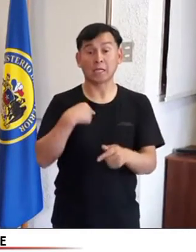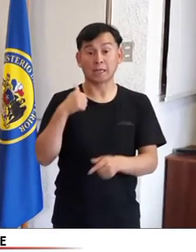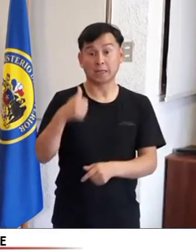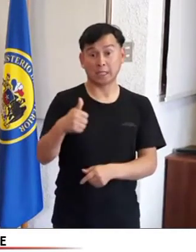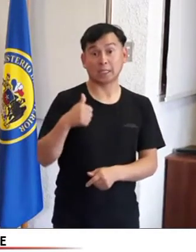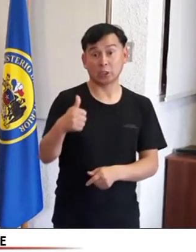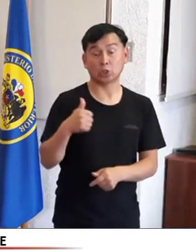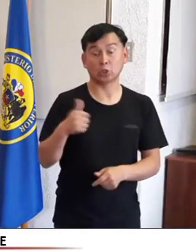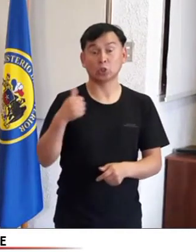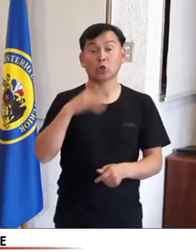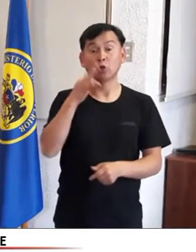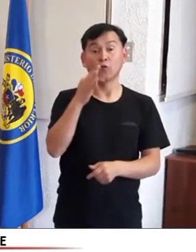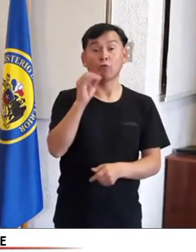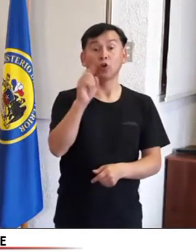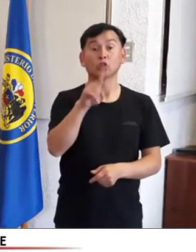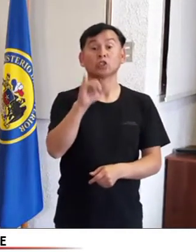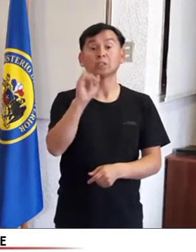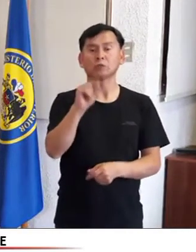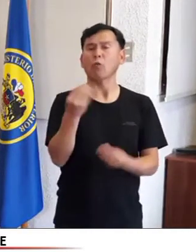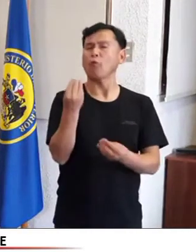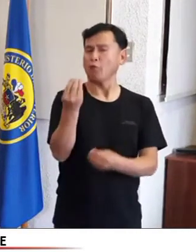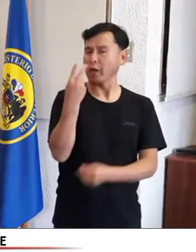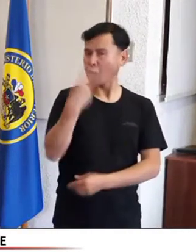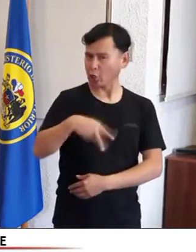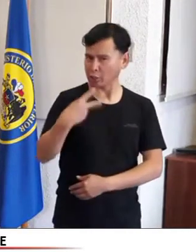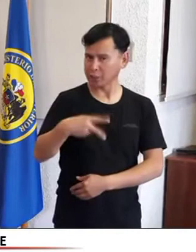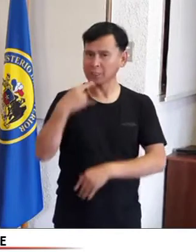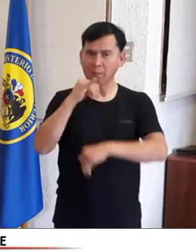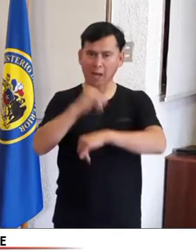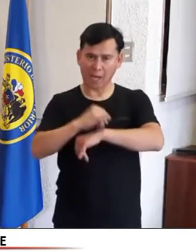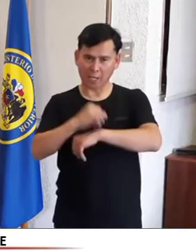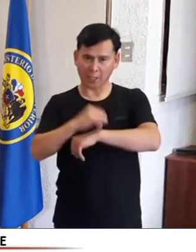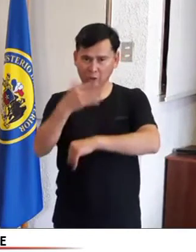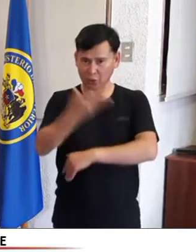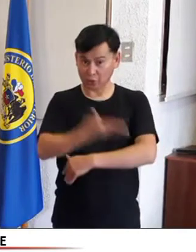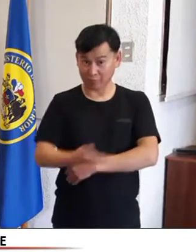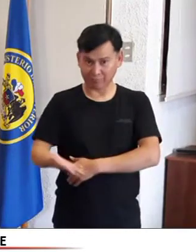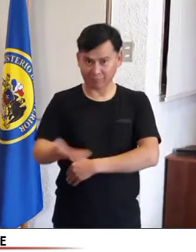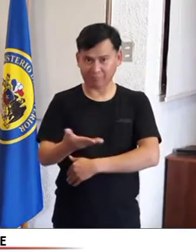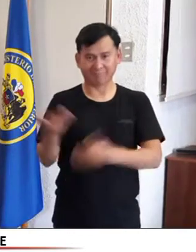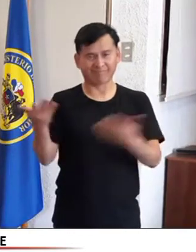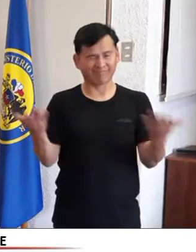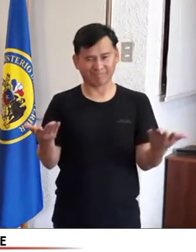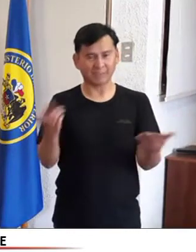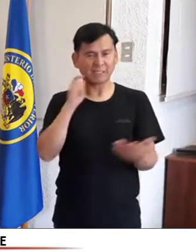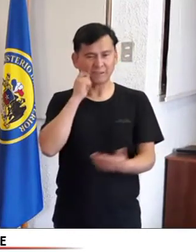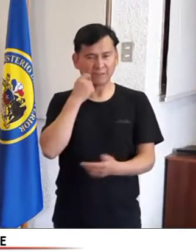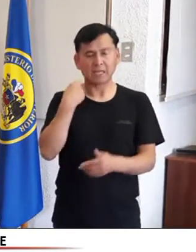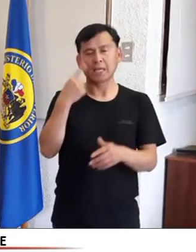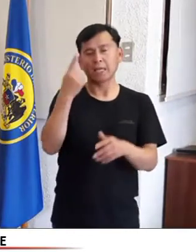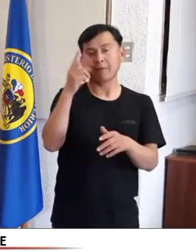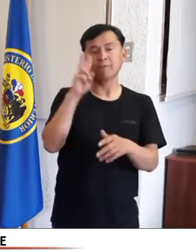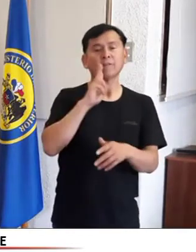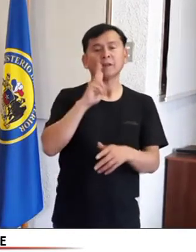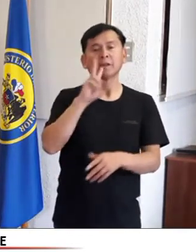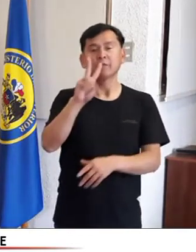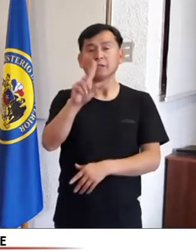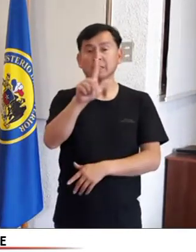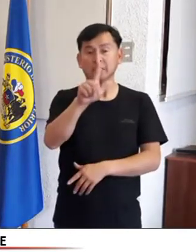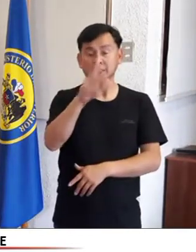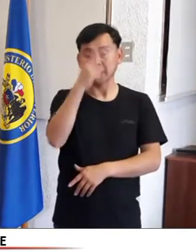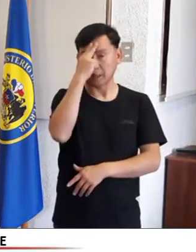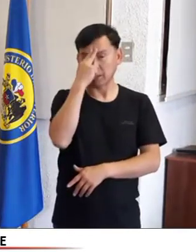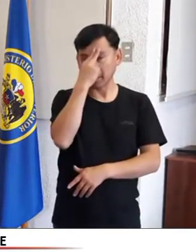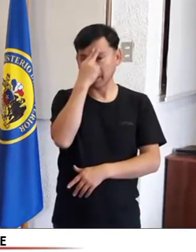director nacional de FOSIS una buena noticia para nuestra región, y esto significa que a contar del día viernes 27